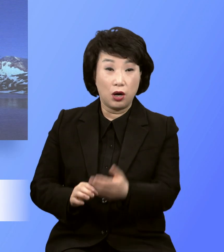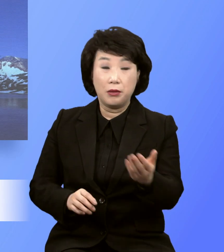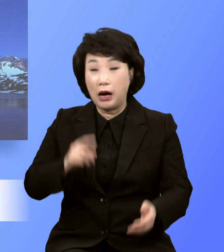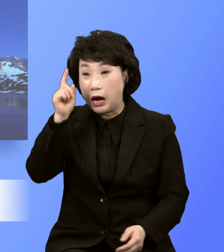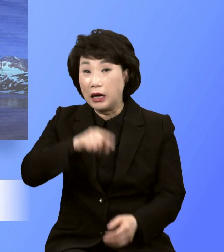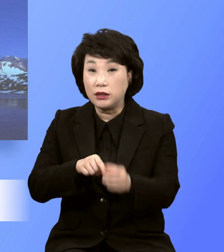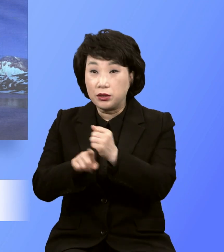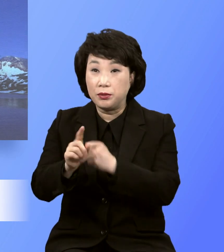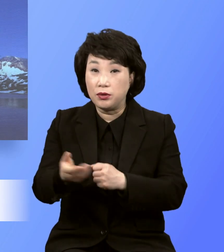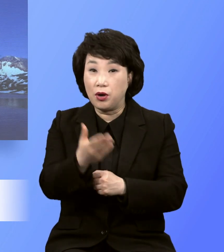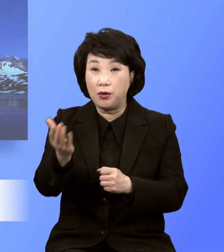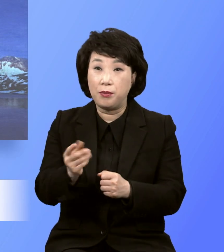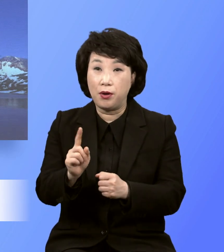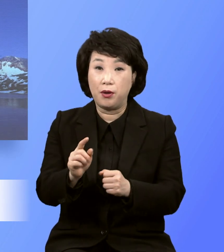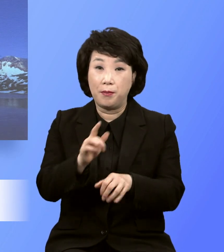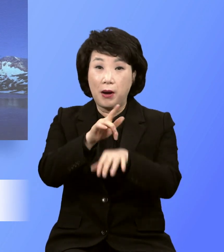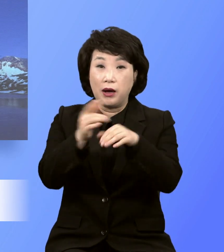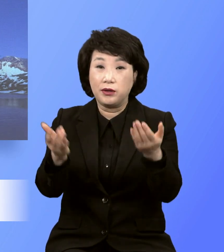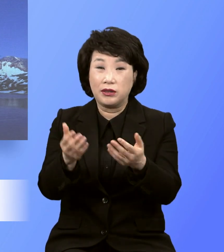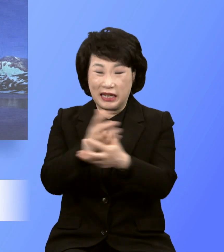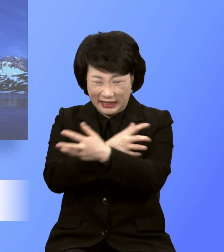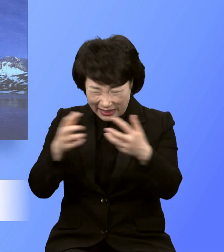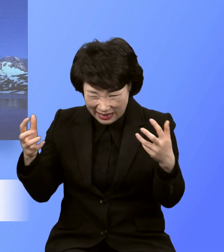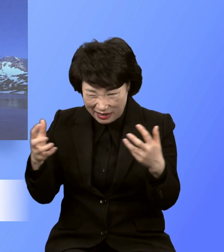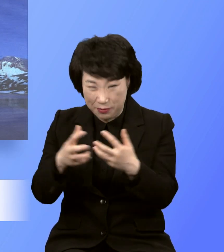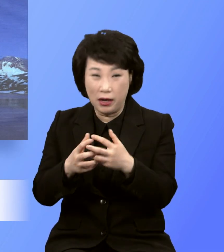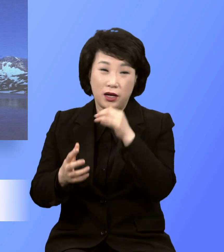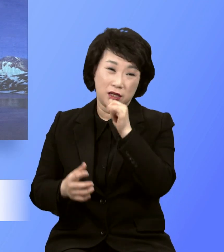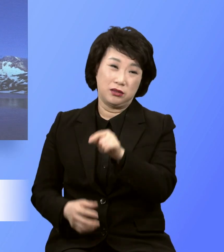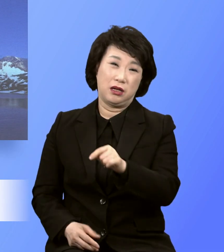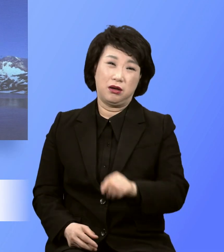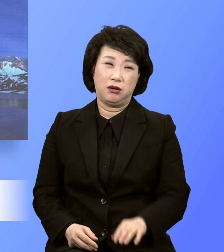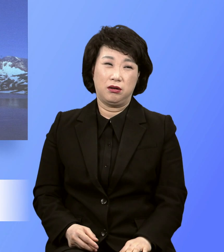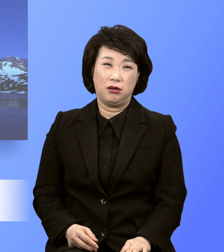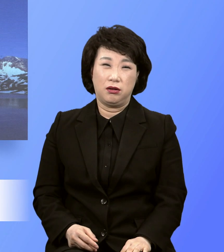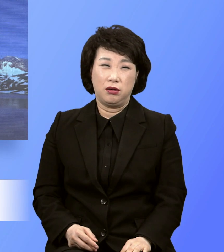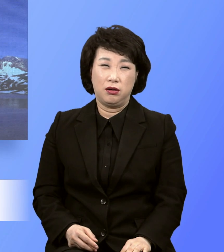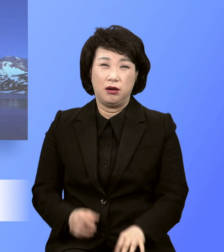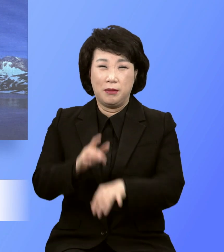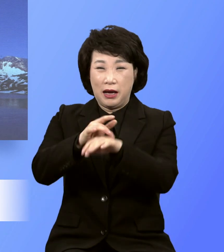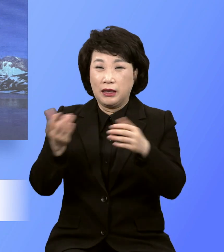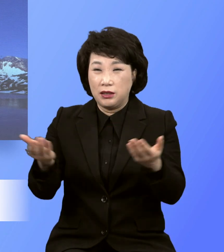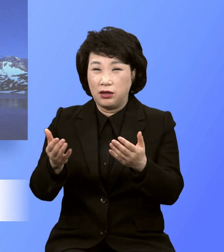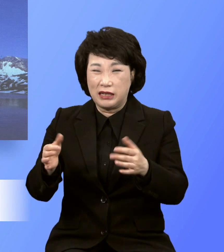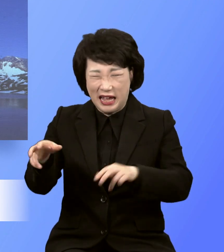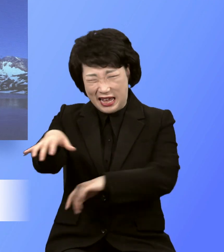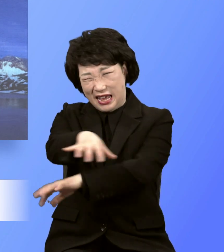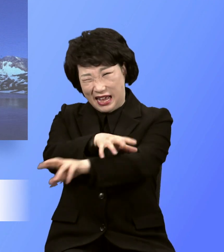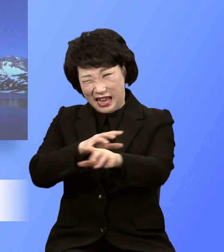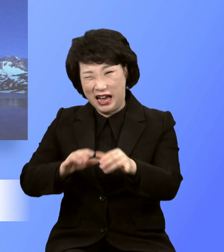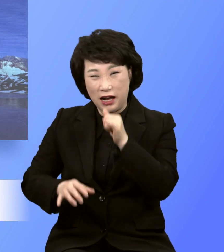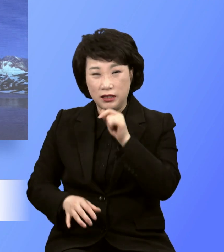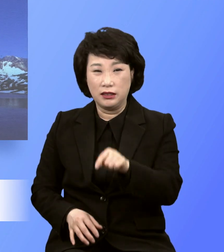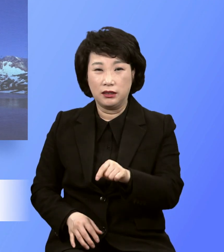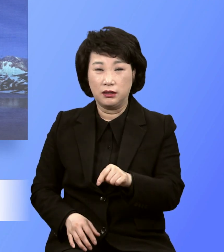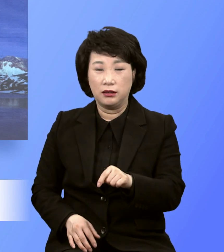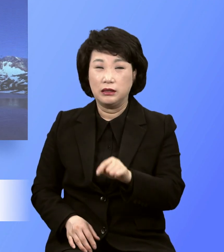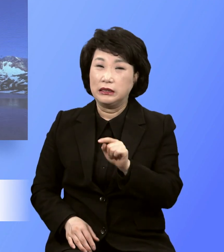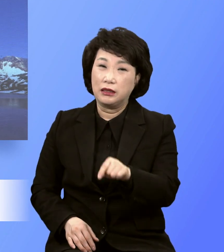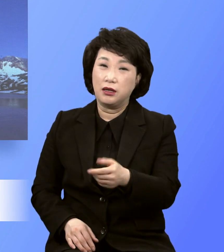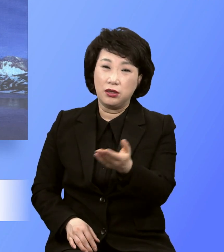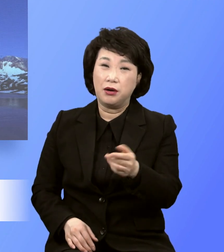악하다는 것은 마귀의 역사가 득세한다는 것이요, 마귀 역사가 아주 다시